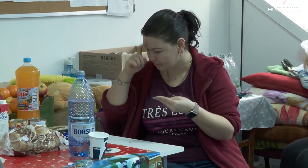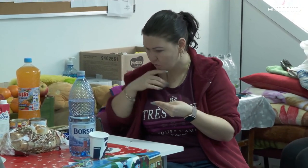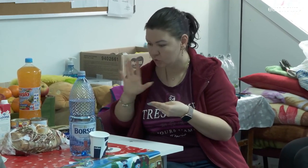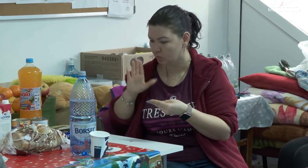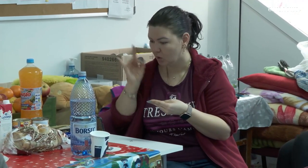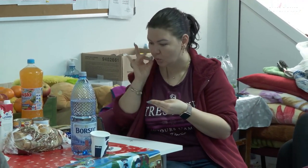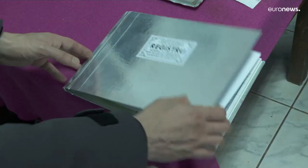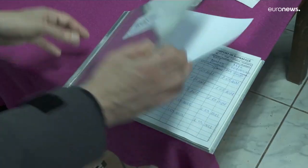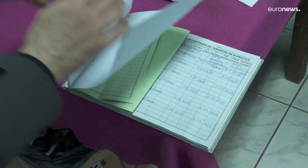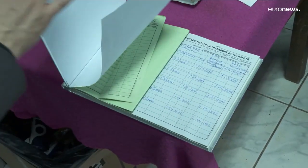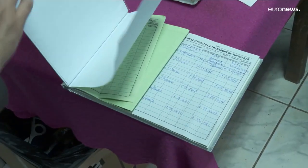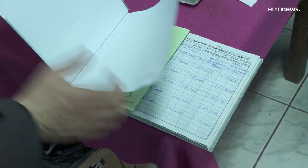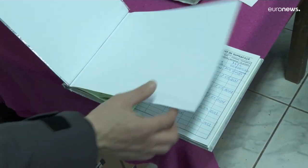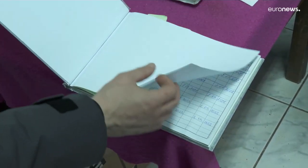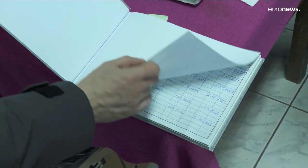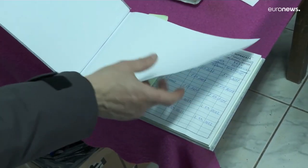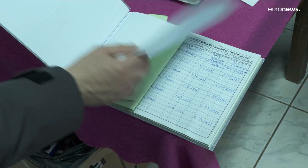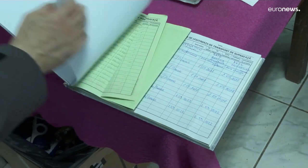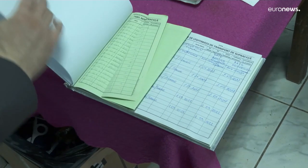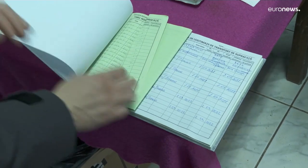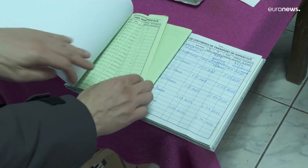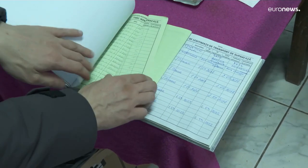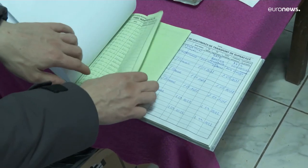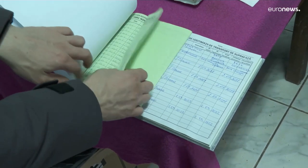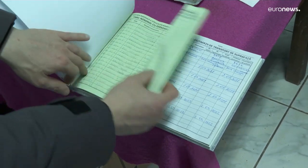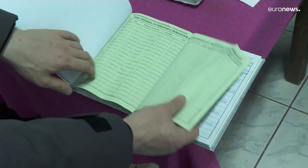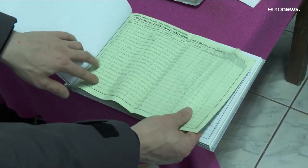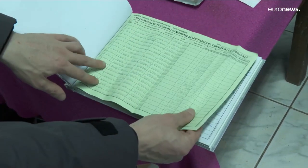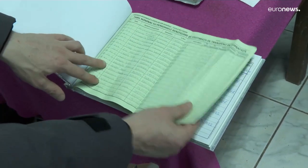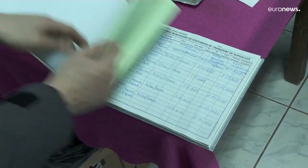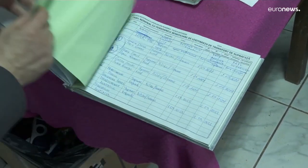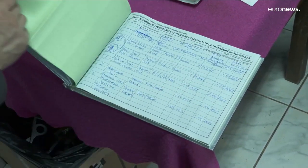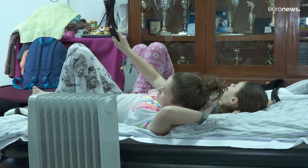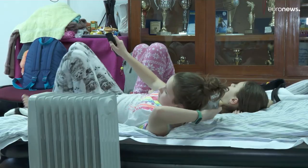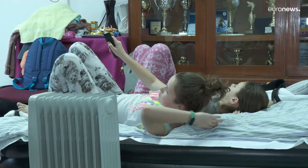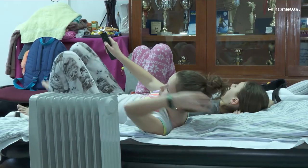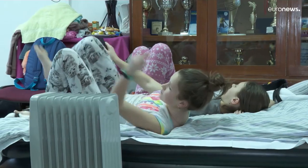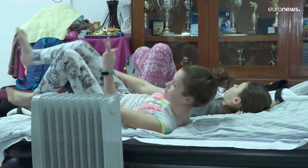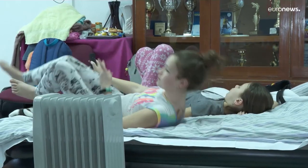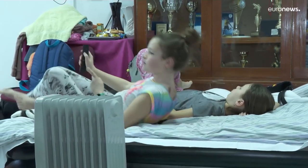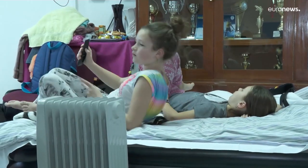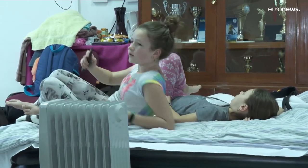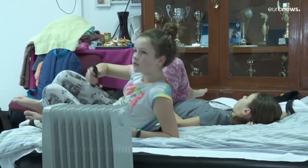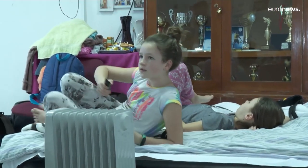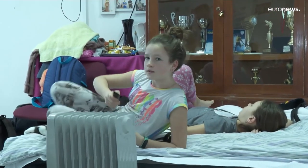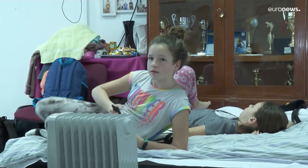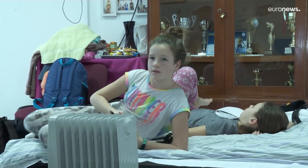entre ellos niños. Los inscribieron en un registro, como hacen con todos los que cruzan la puerta. Día y noche los voluntarios encontraban refugio para los